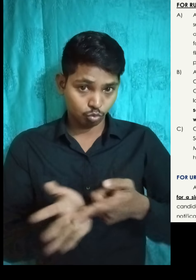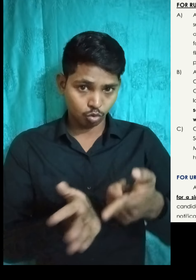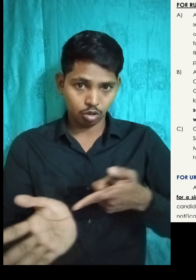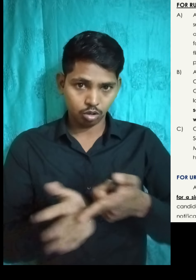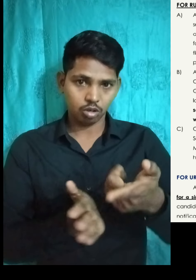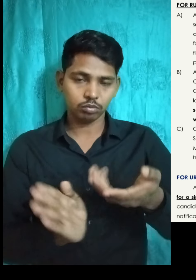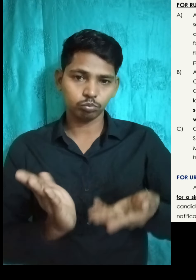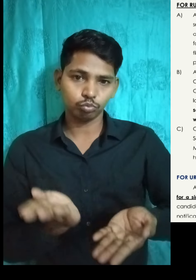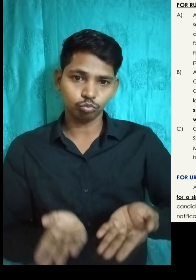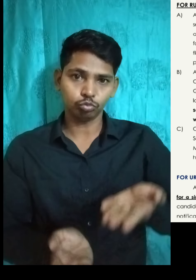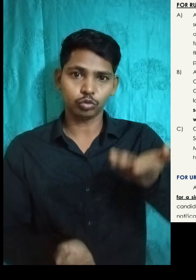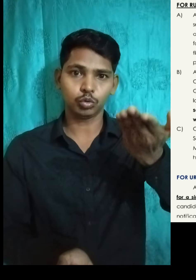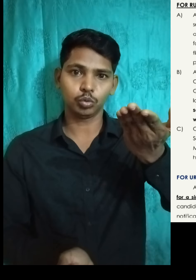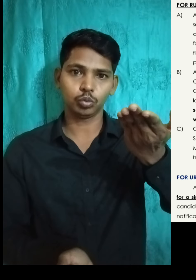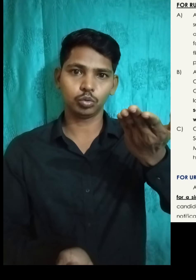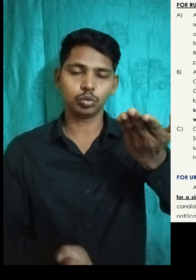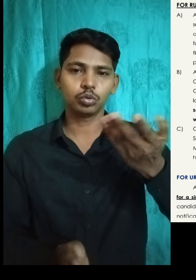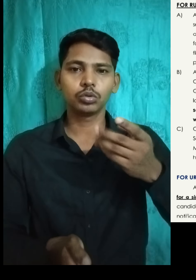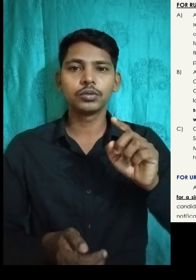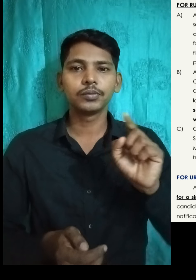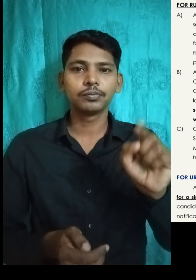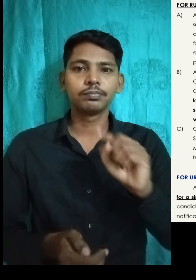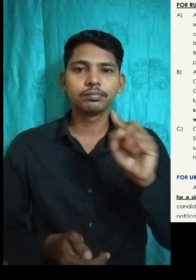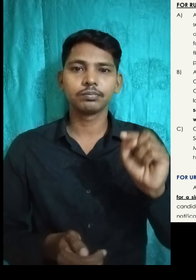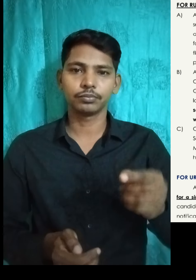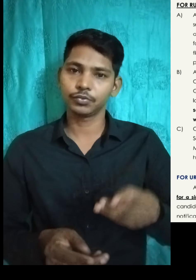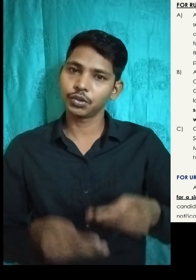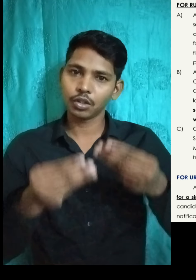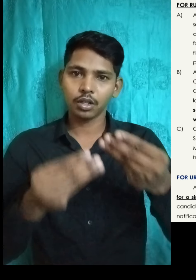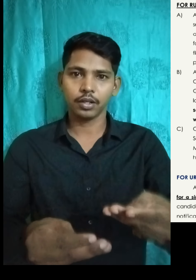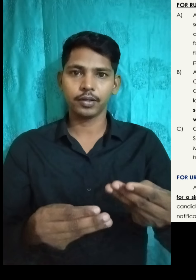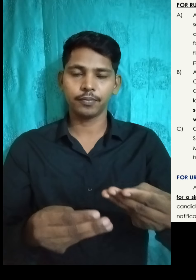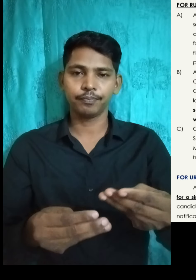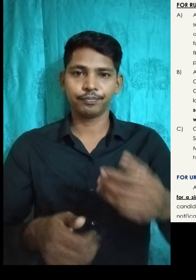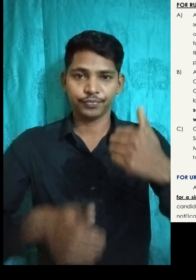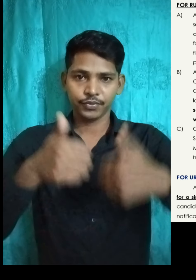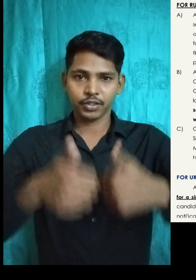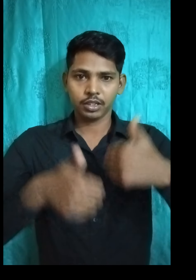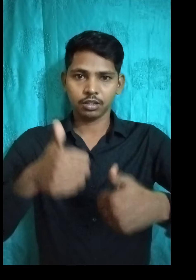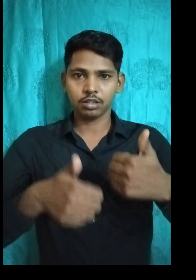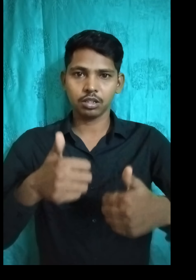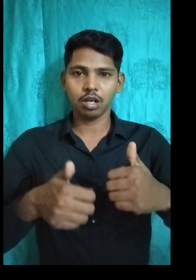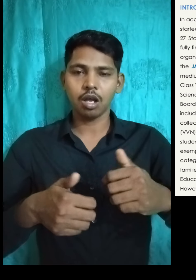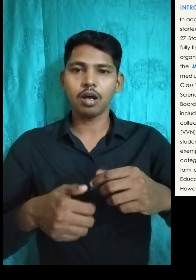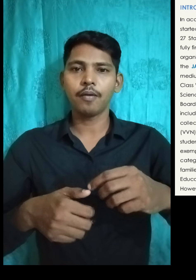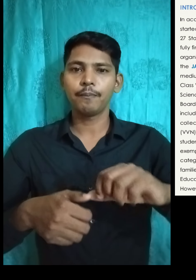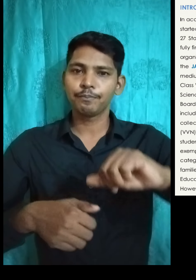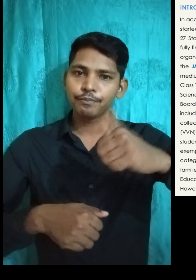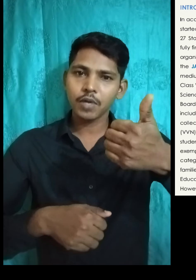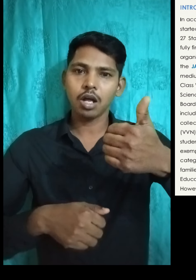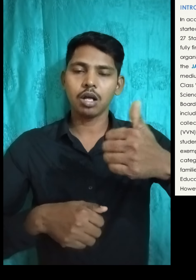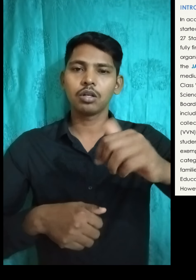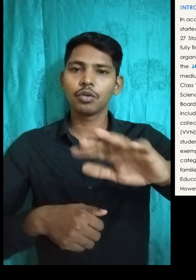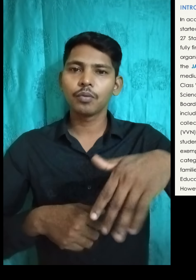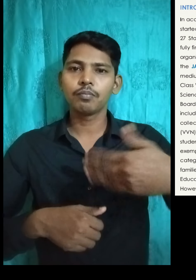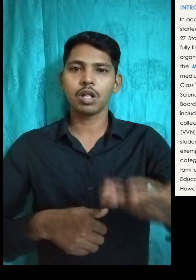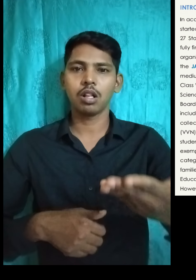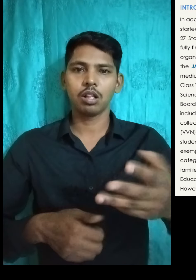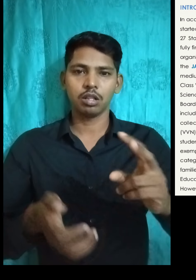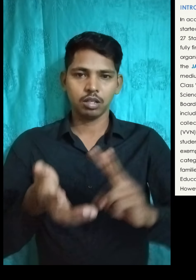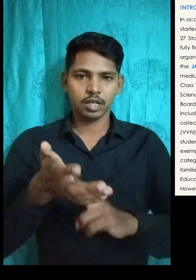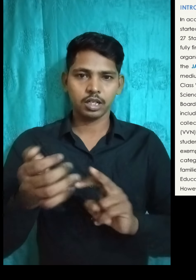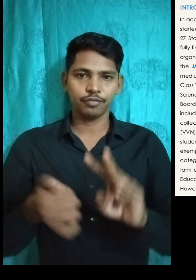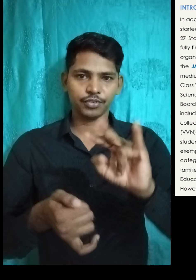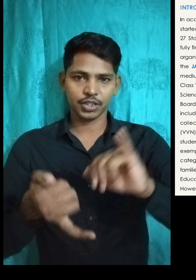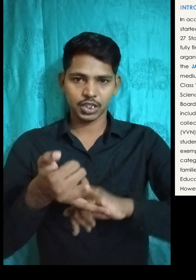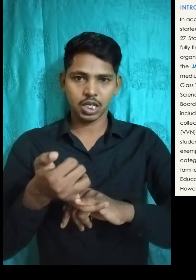उसके बाद एंट्रेंस एग्ज़ाम क्वालिफाई करने के बाद आपको आवासीय सुविधा बिल्कुल निःशुल्क मिलने वाली है। BPL परिवार